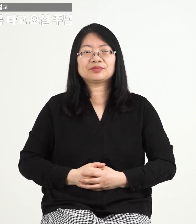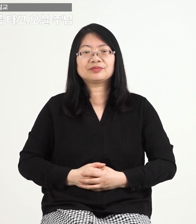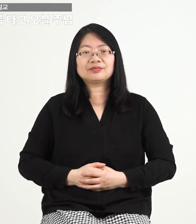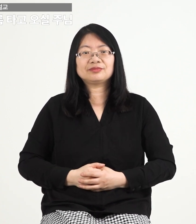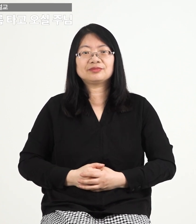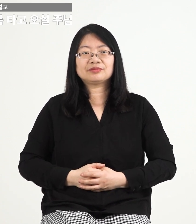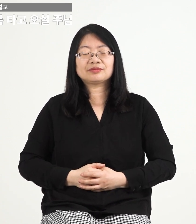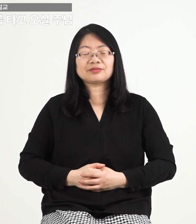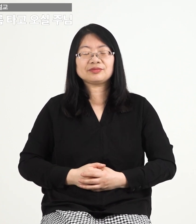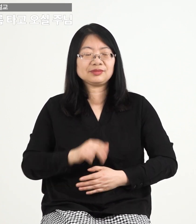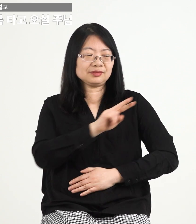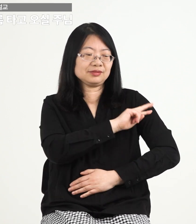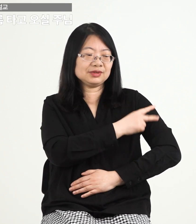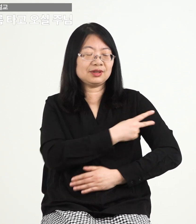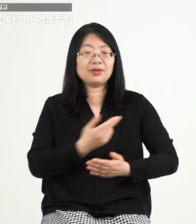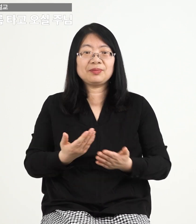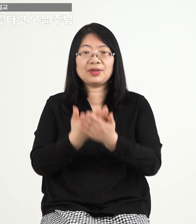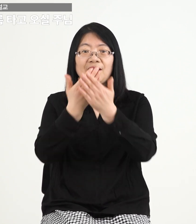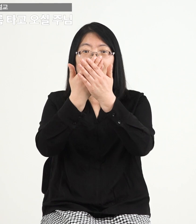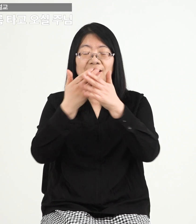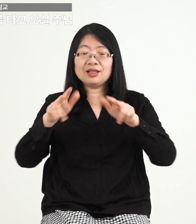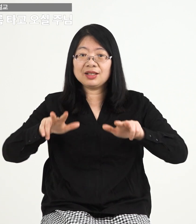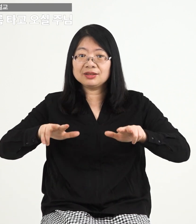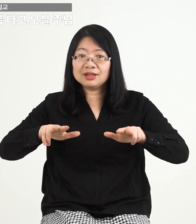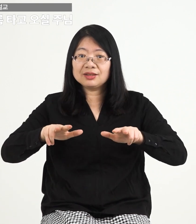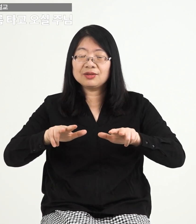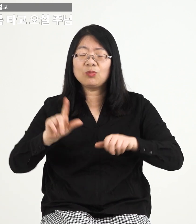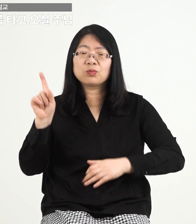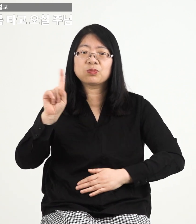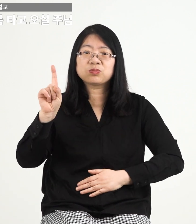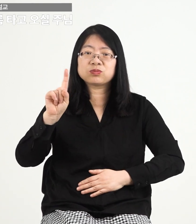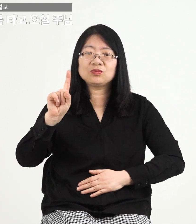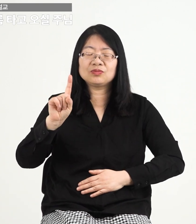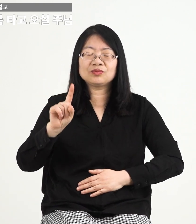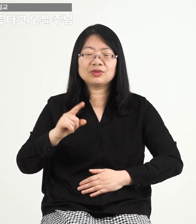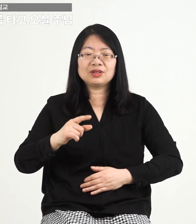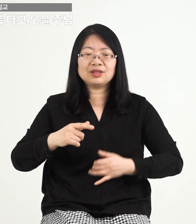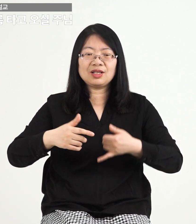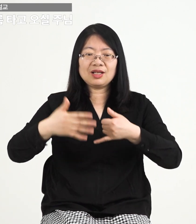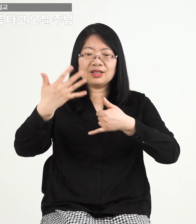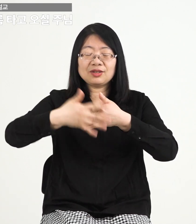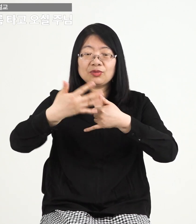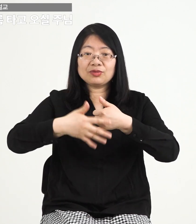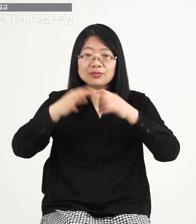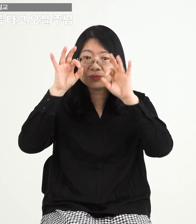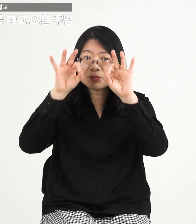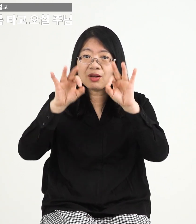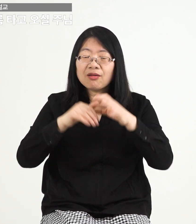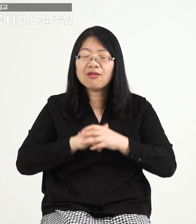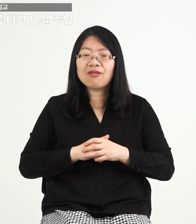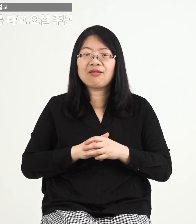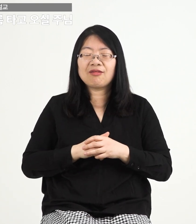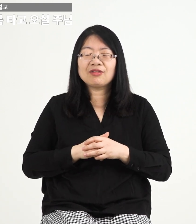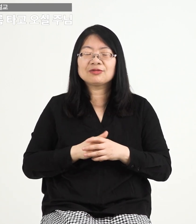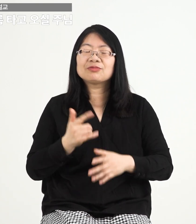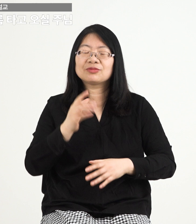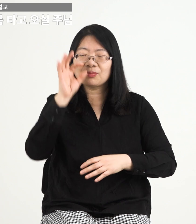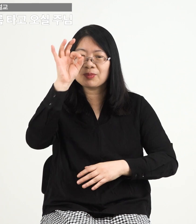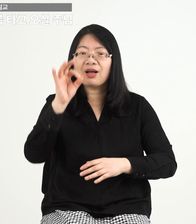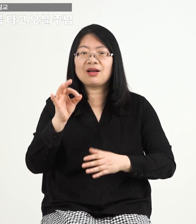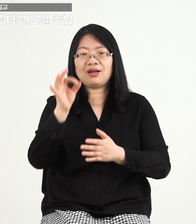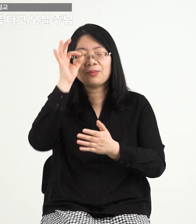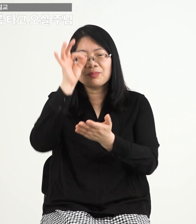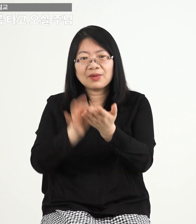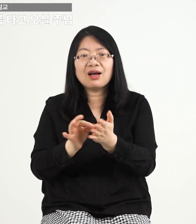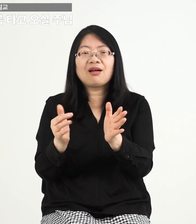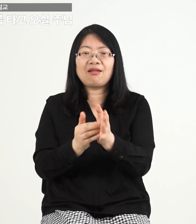그러니까 이단이 번성하고 이단이 요즘 노트북가를 들여다보면 저도 봐요.